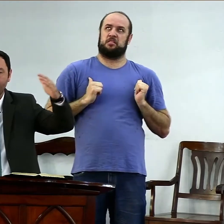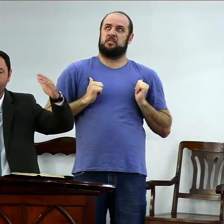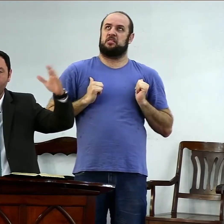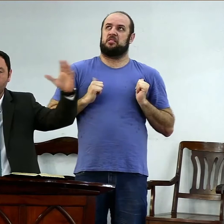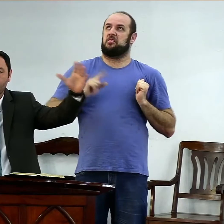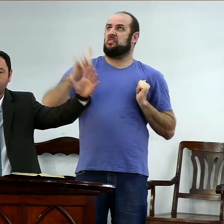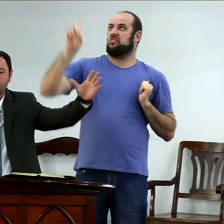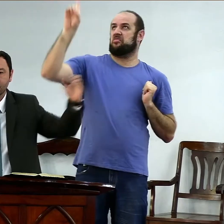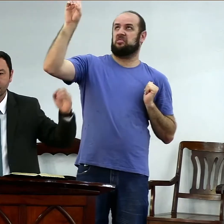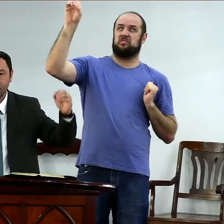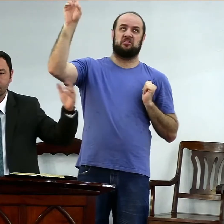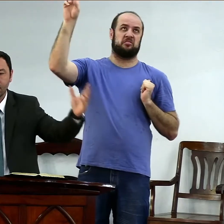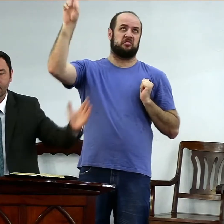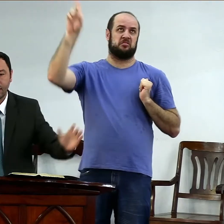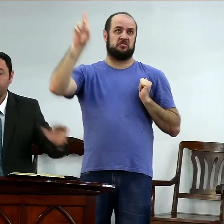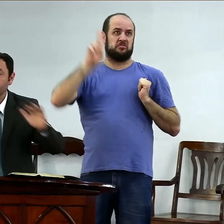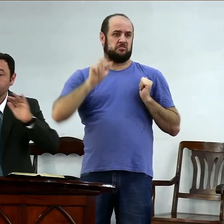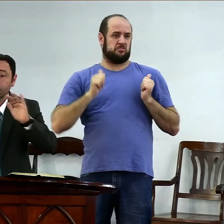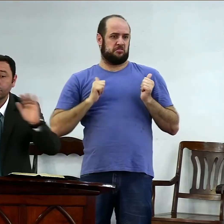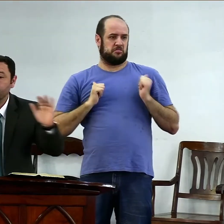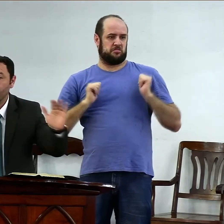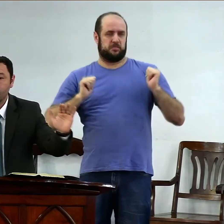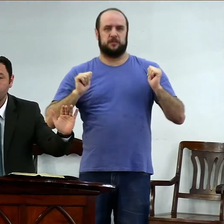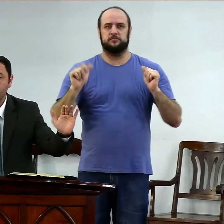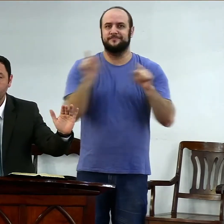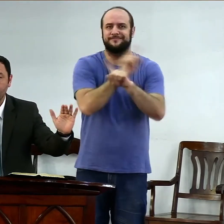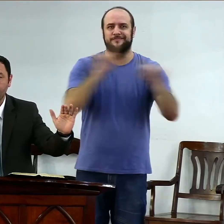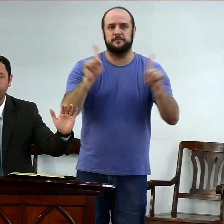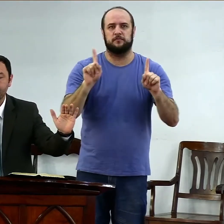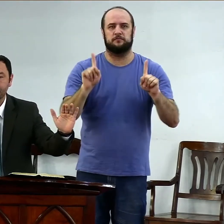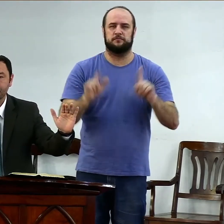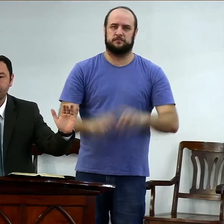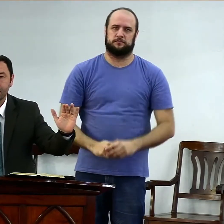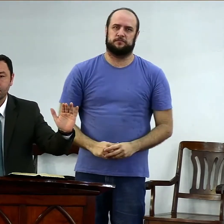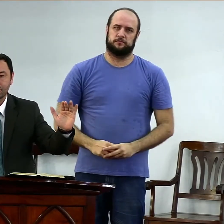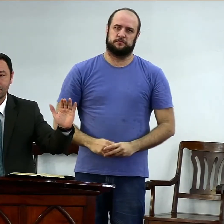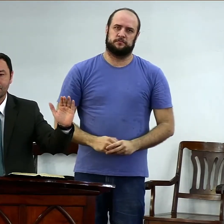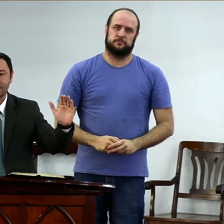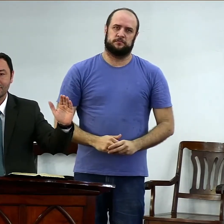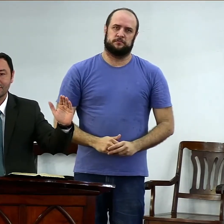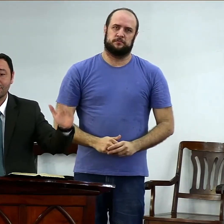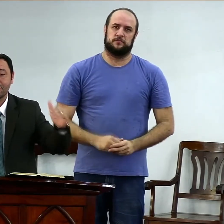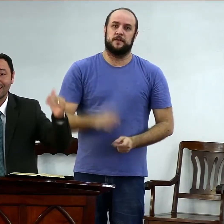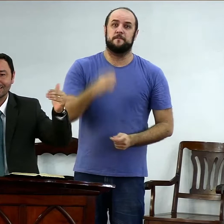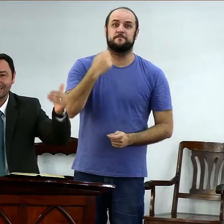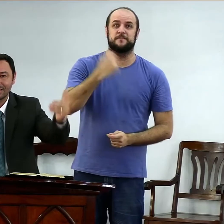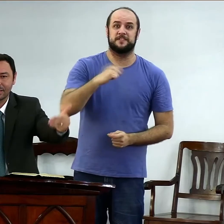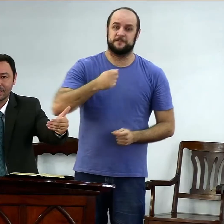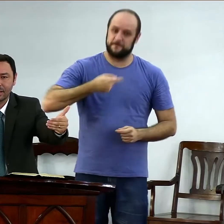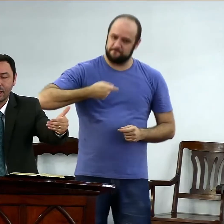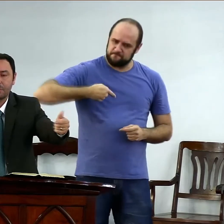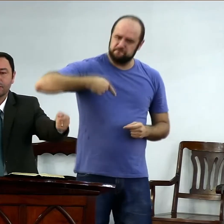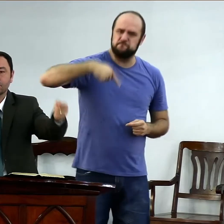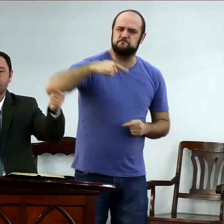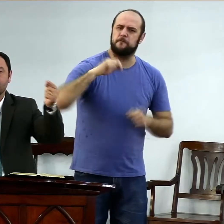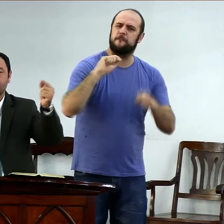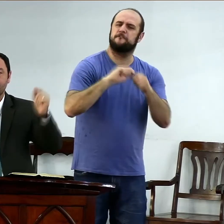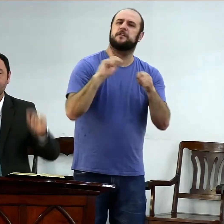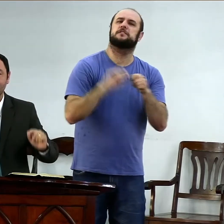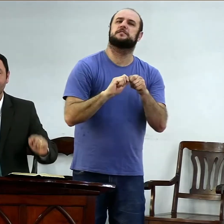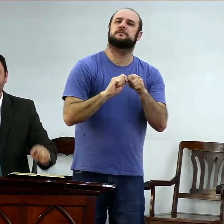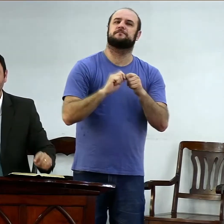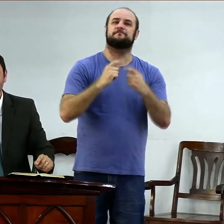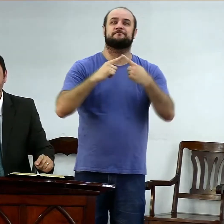do céu, como lá no deserto, o maná. De forma alguma. Você precisa fazer, mas você